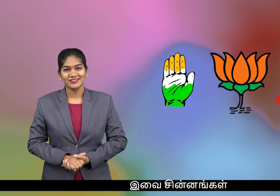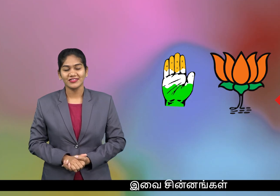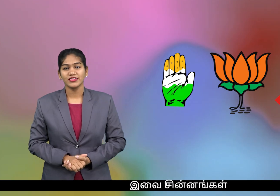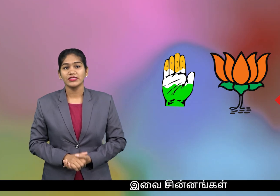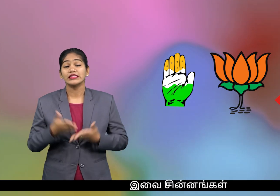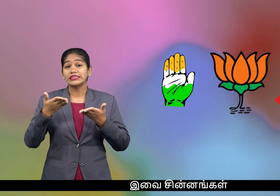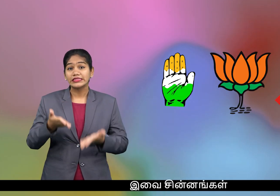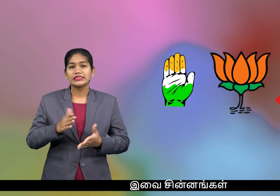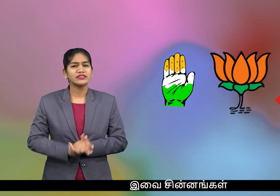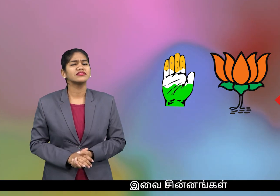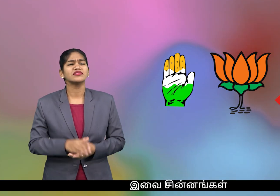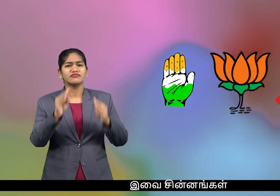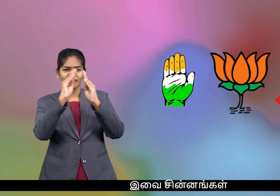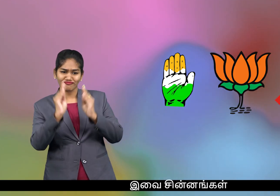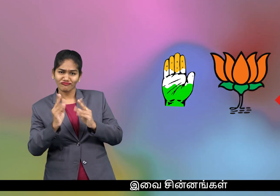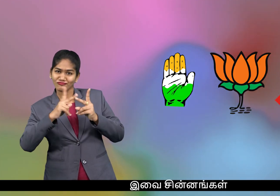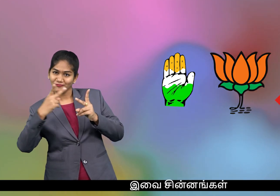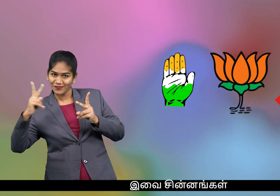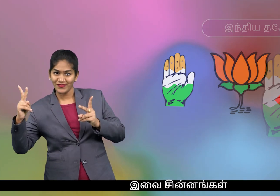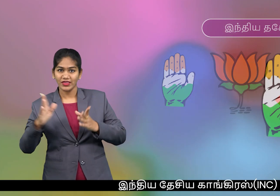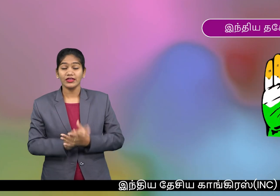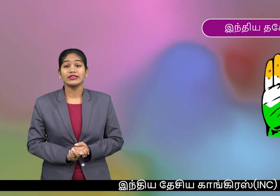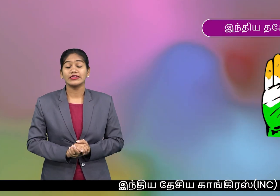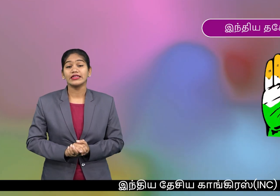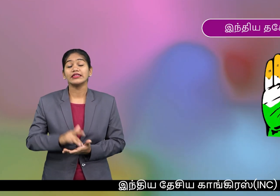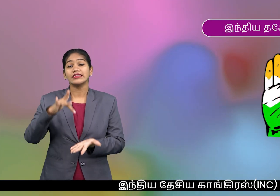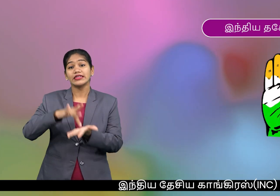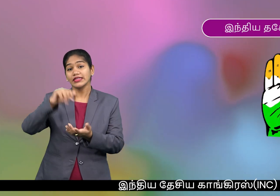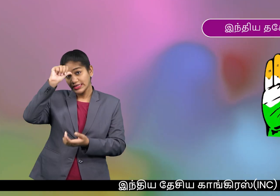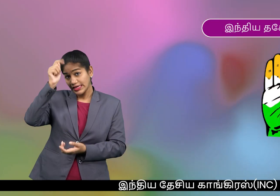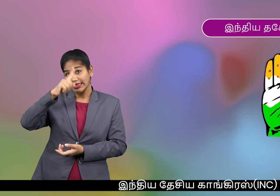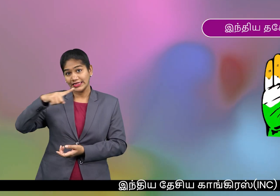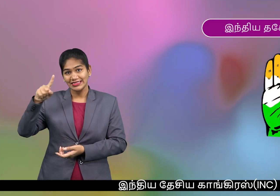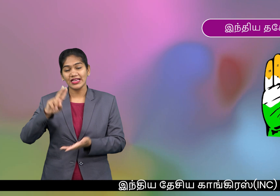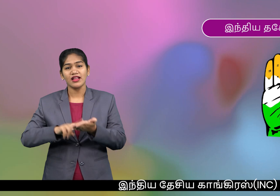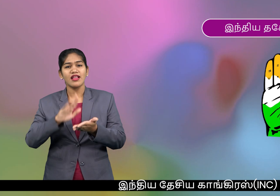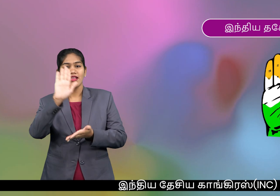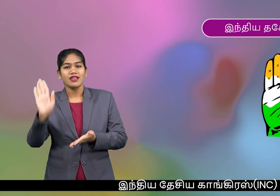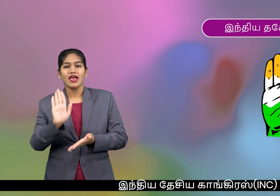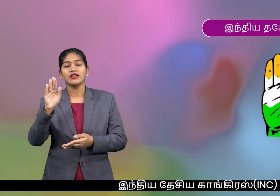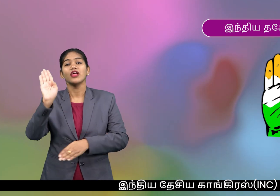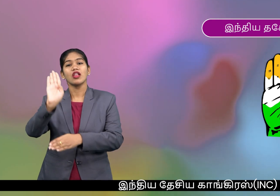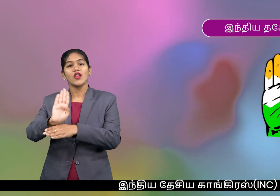இவை சின்னங்கள். இந்திய தேசிய காங்கிரஸ், அதாவது ஐஎன்சி.